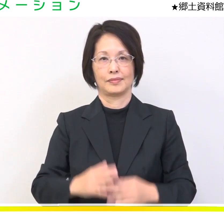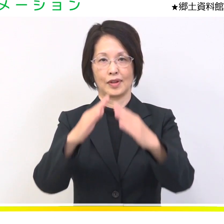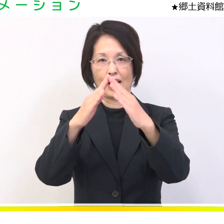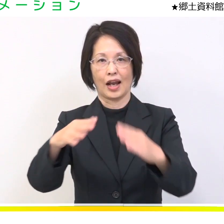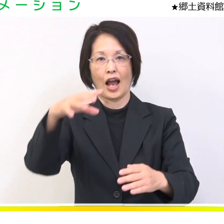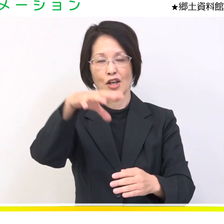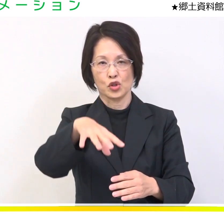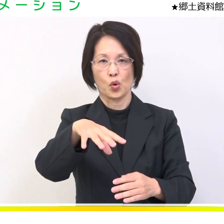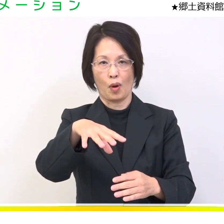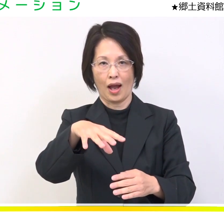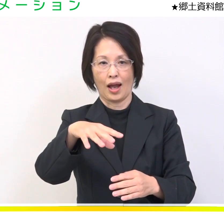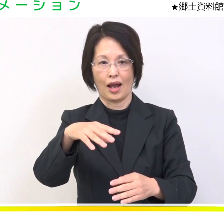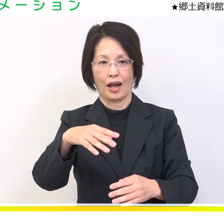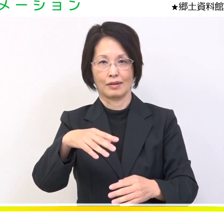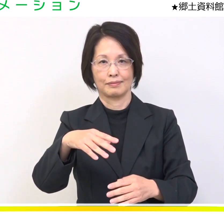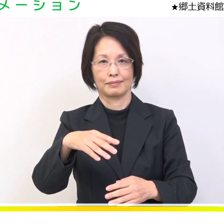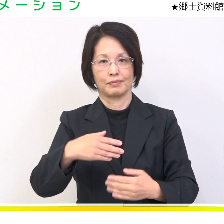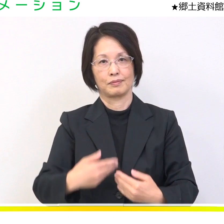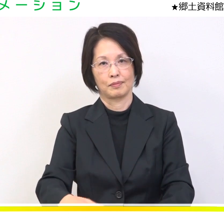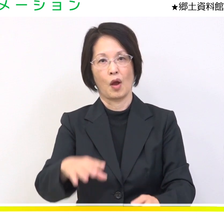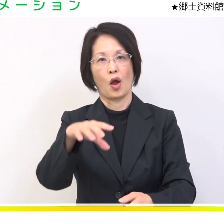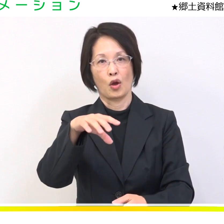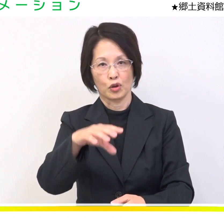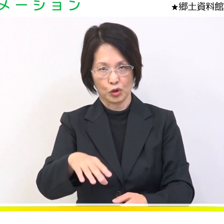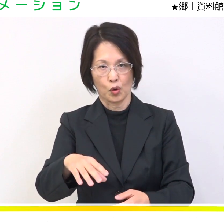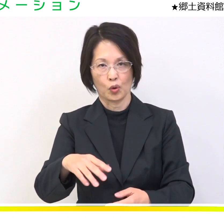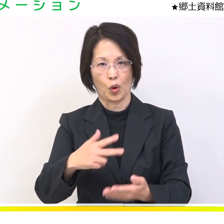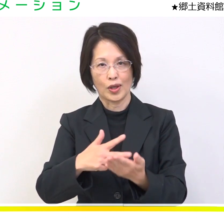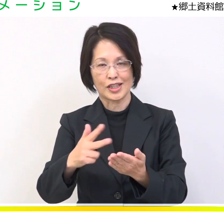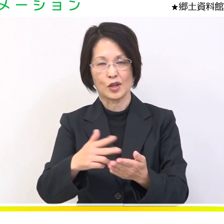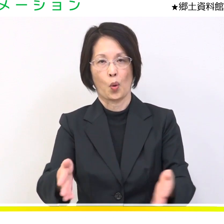会場は郷土資料館です